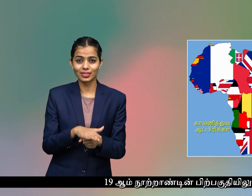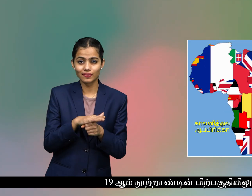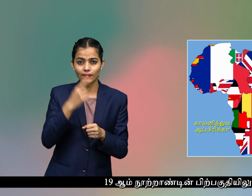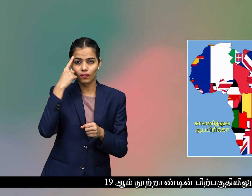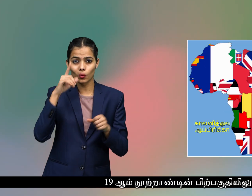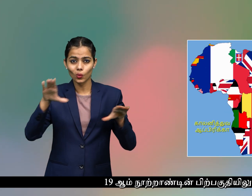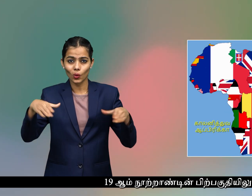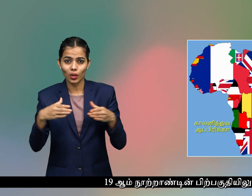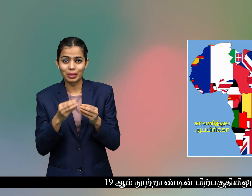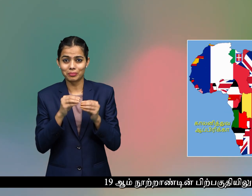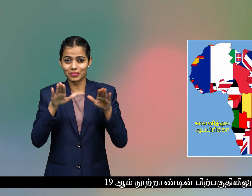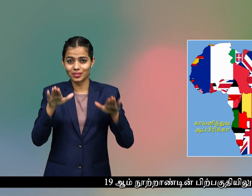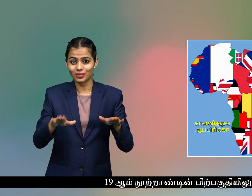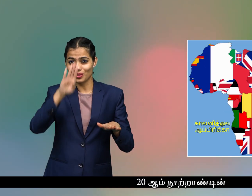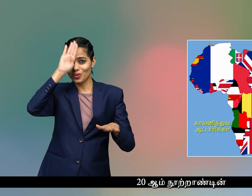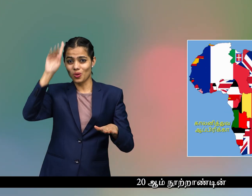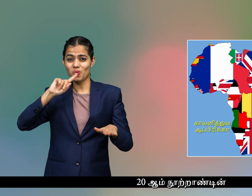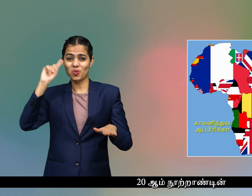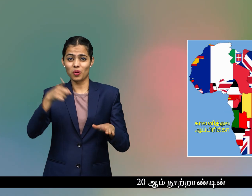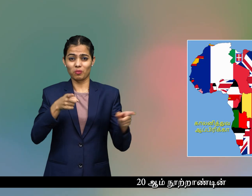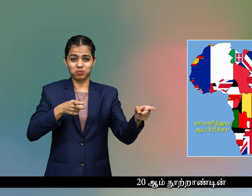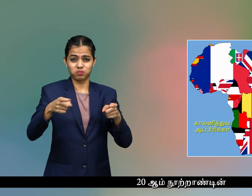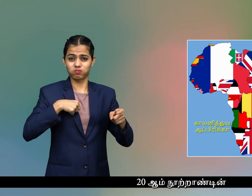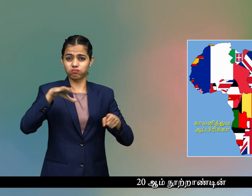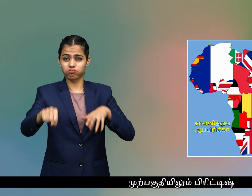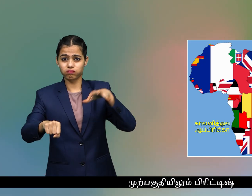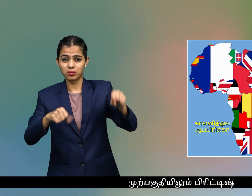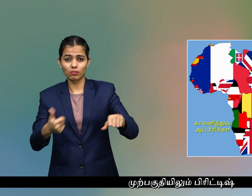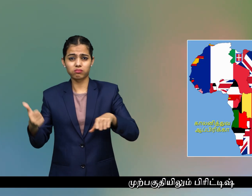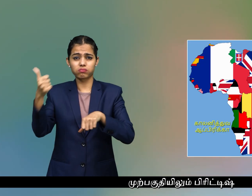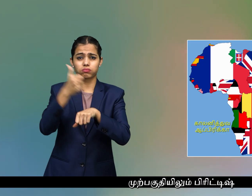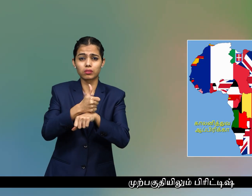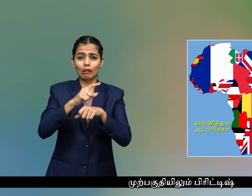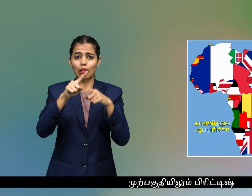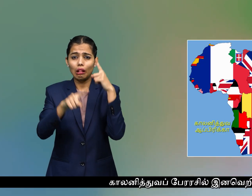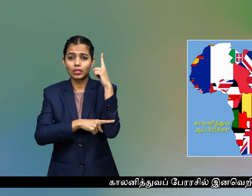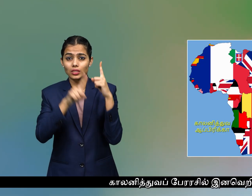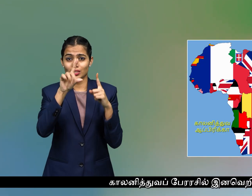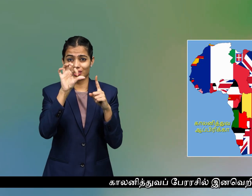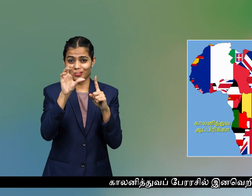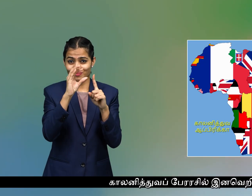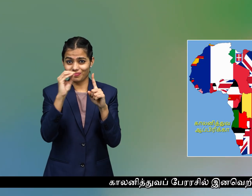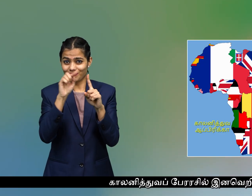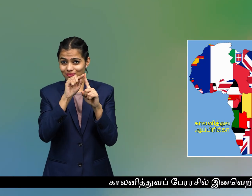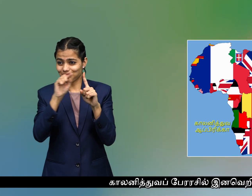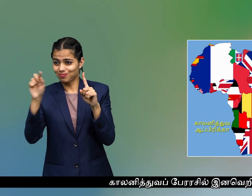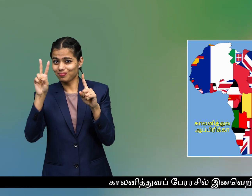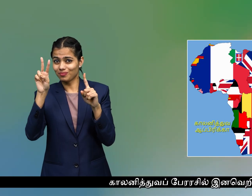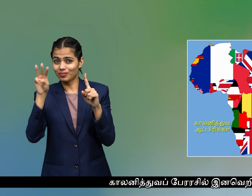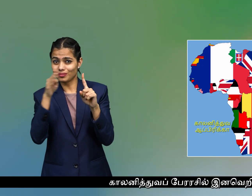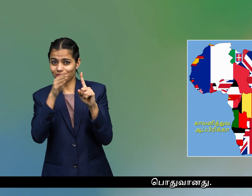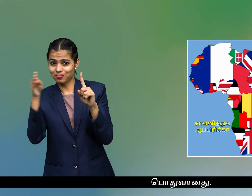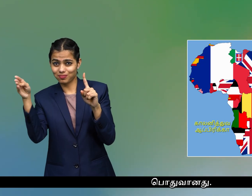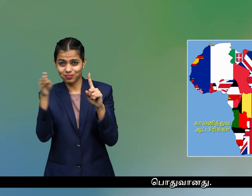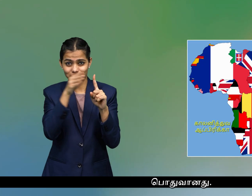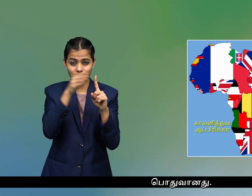19ஆம் நூற்றாண்டின் பிற்பகுதியிலும் 20ஆம் நூற்றாண்டின் முற்பகுதியிலும் பிரிட்டிஷ் காலனித்துவ பேரரசில்